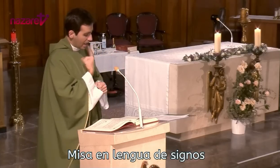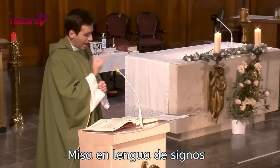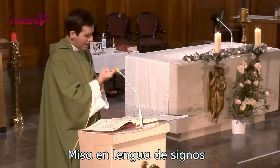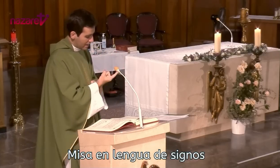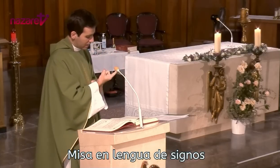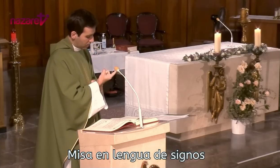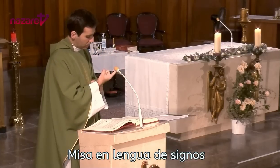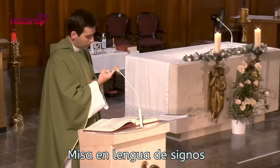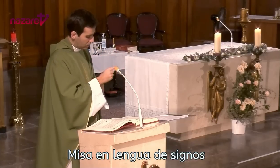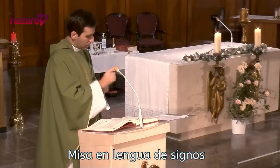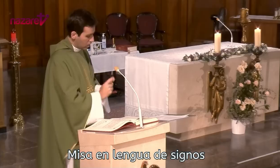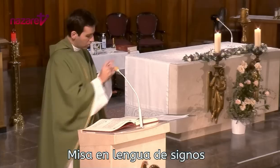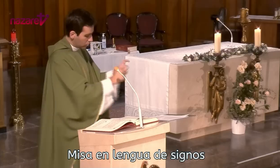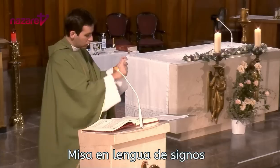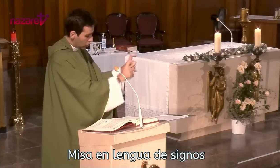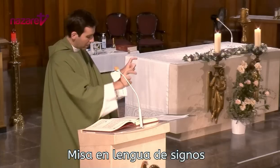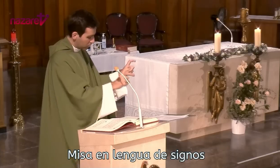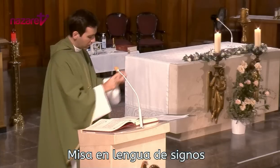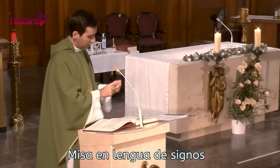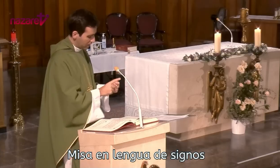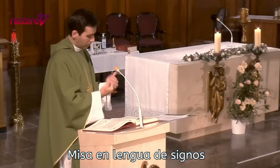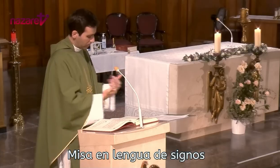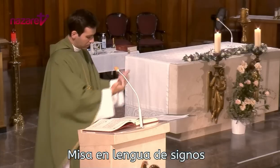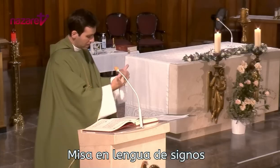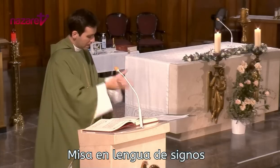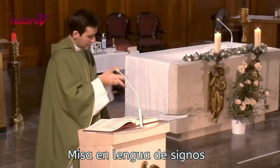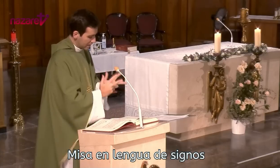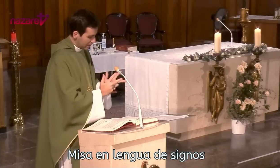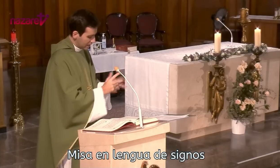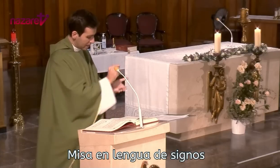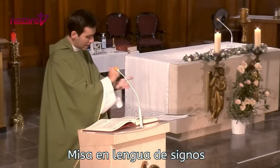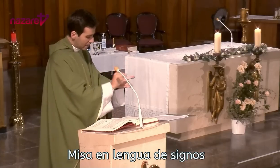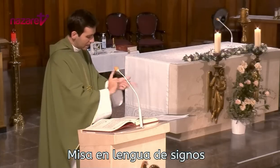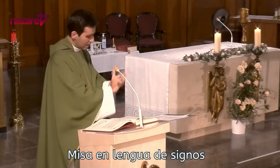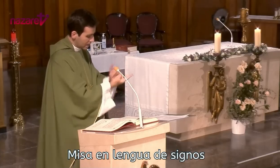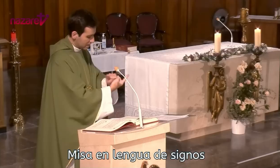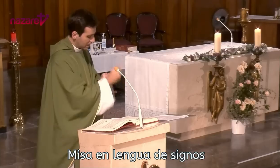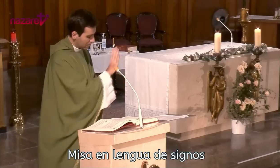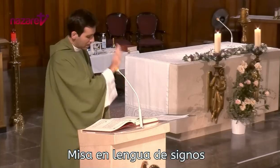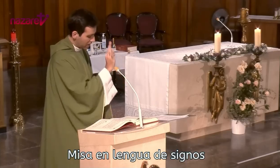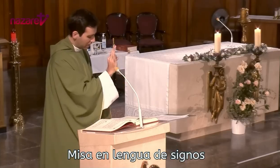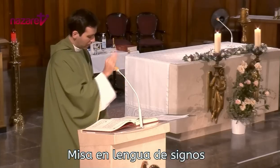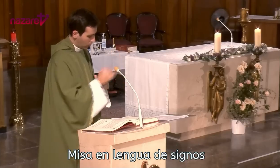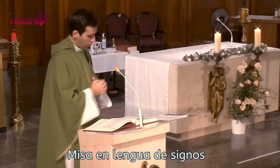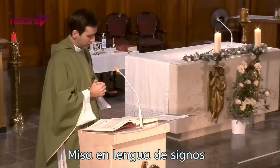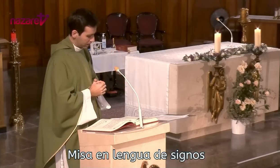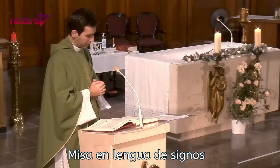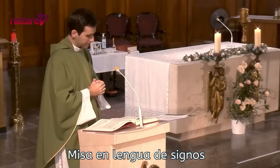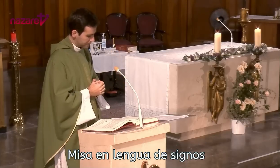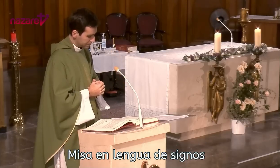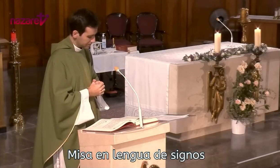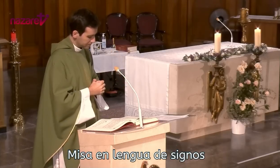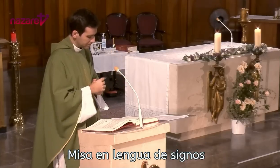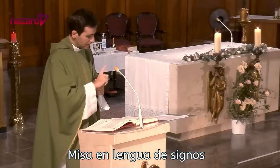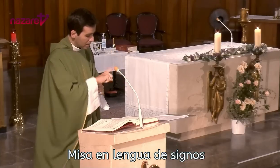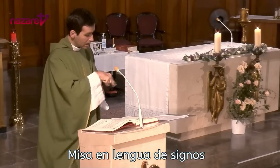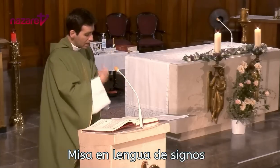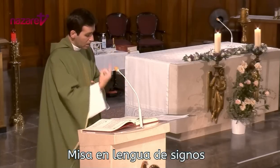Él le dijo: toma tu recibo, siéntate y escribe 50.